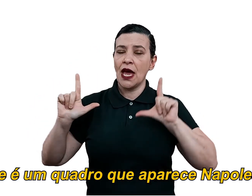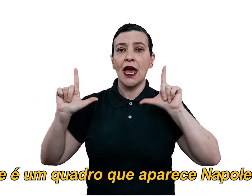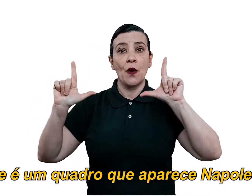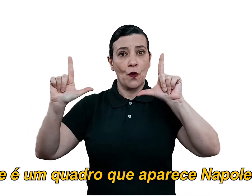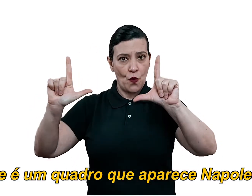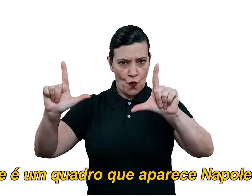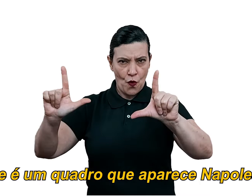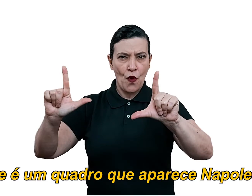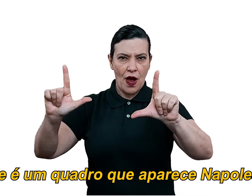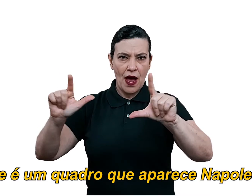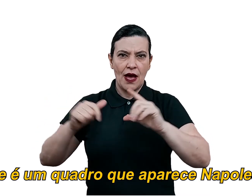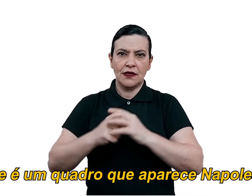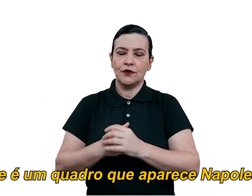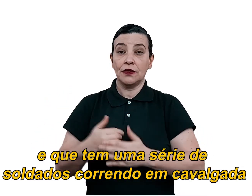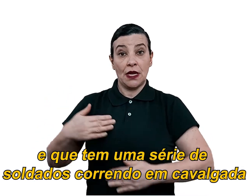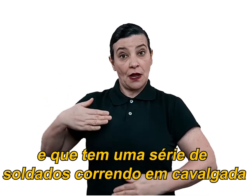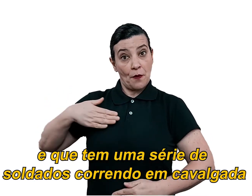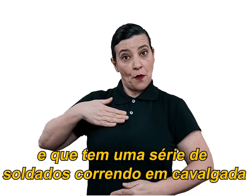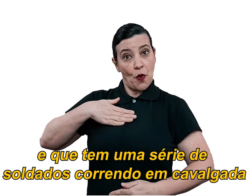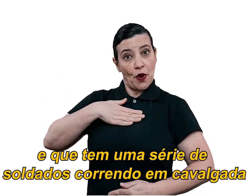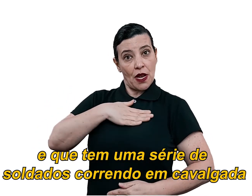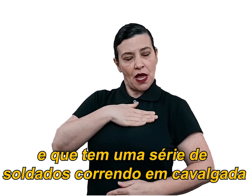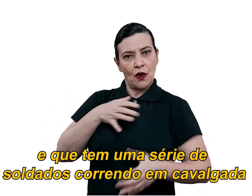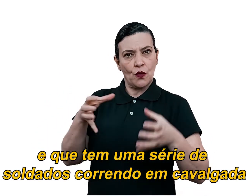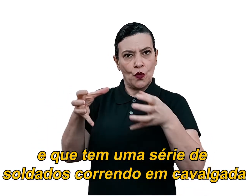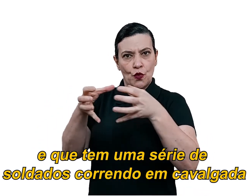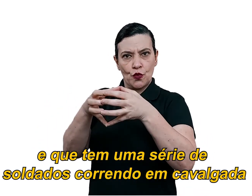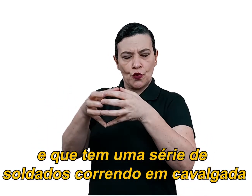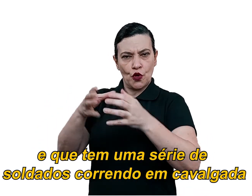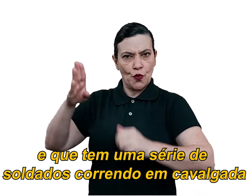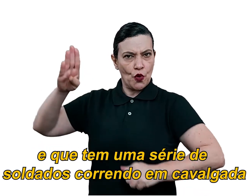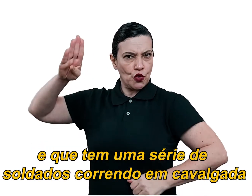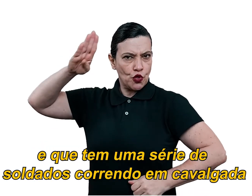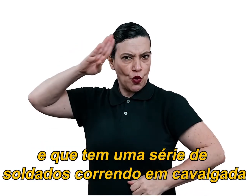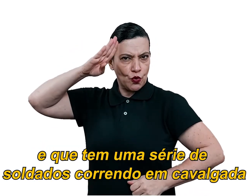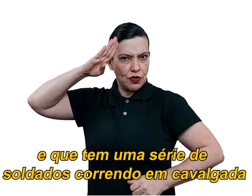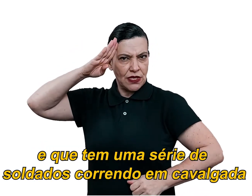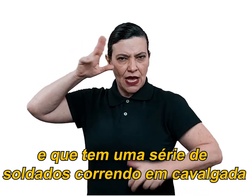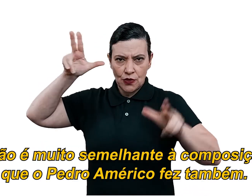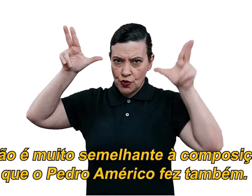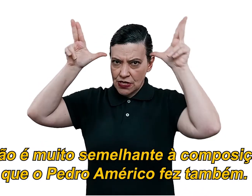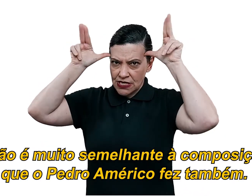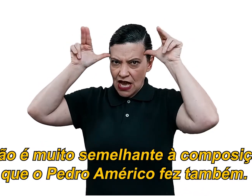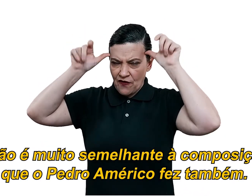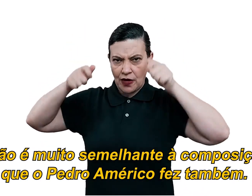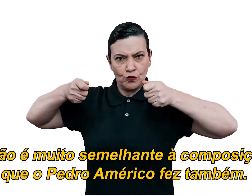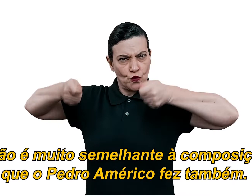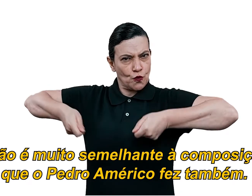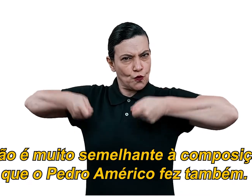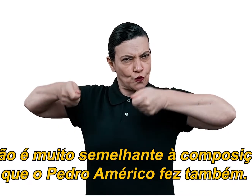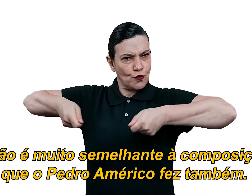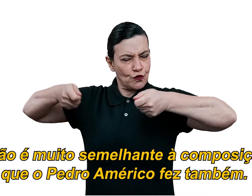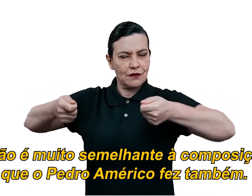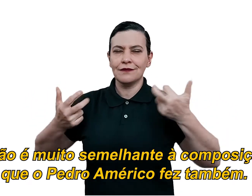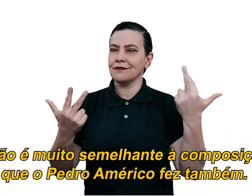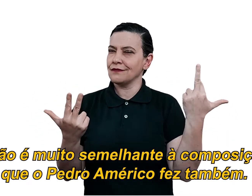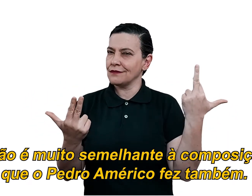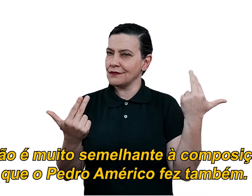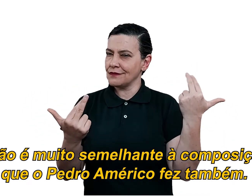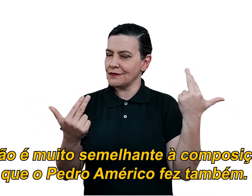que aparece o Napoleão e que tem uma série de soldados correndo em cavalgada, então é muito semelhante à composição